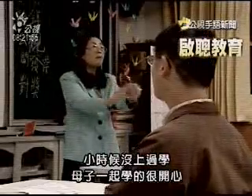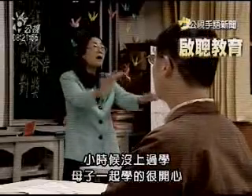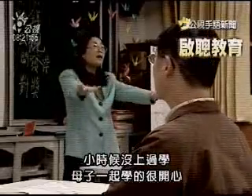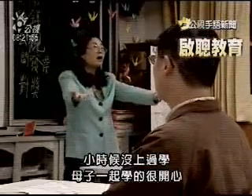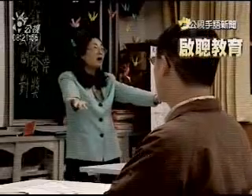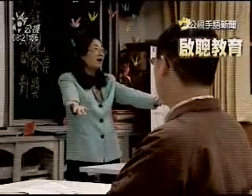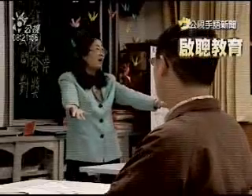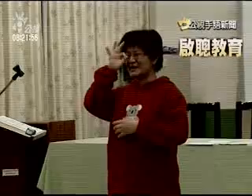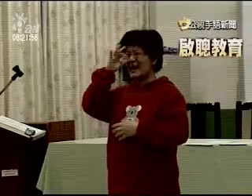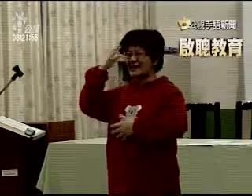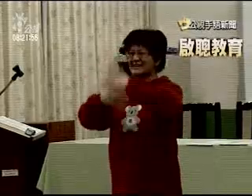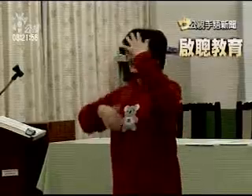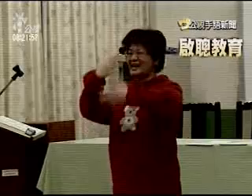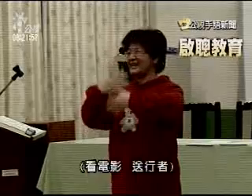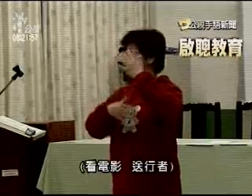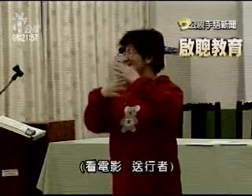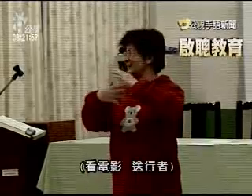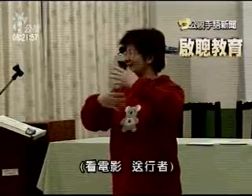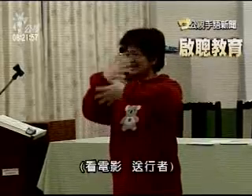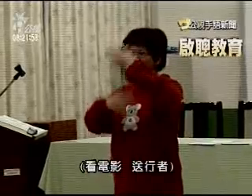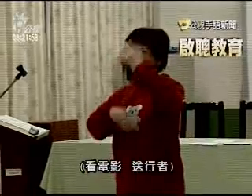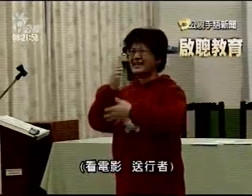心。 看电影。